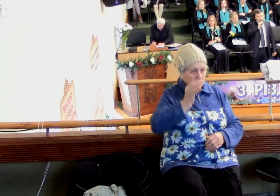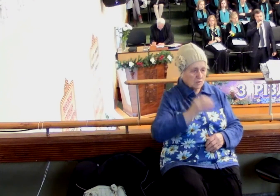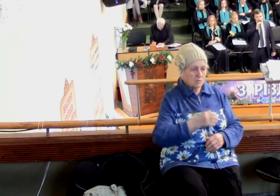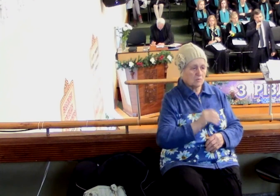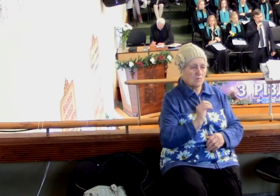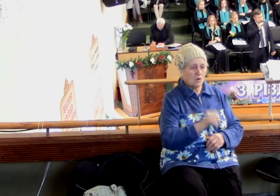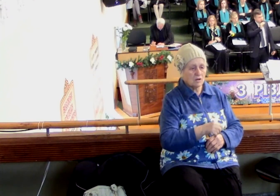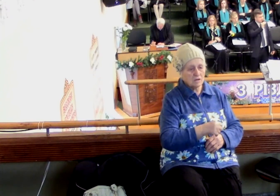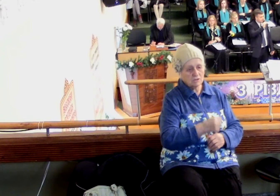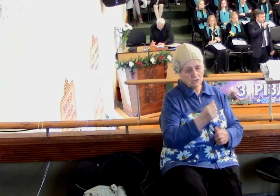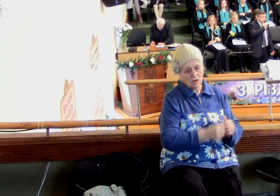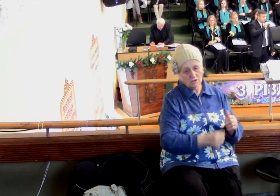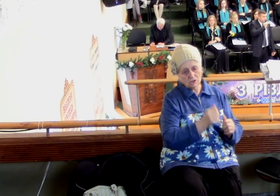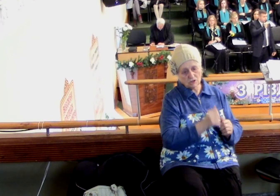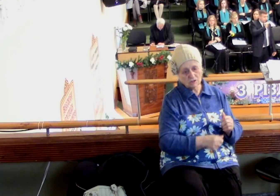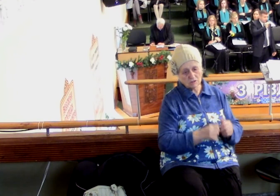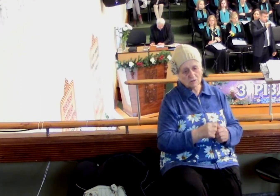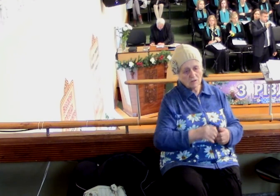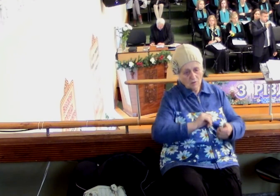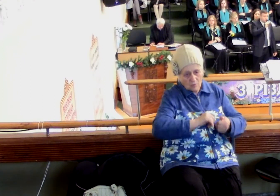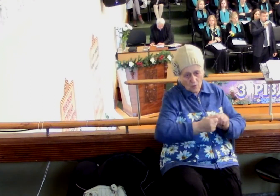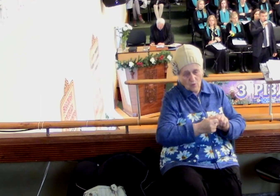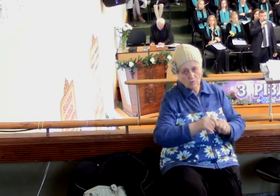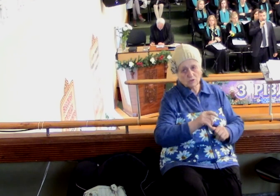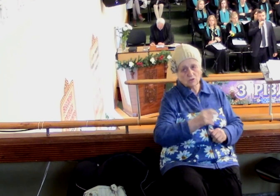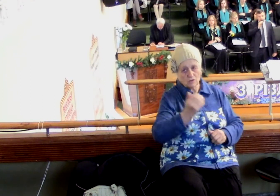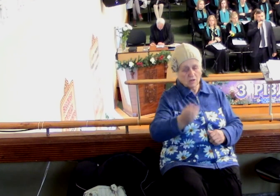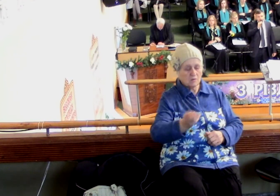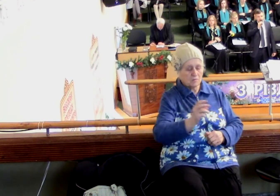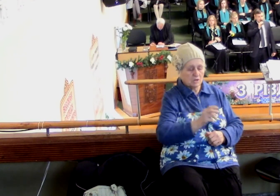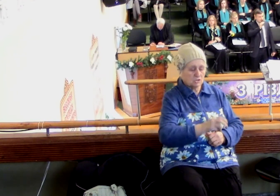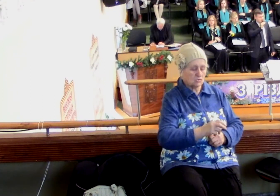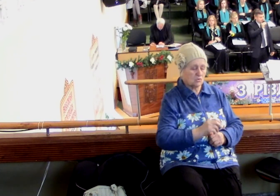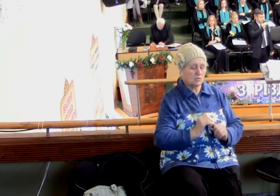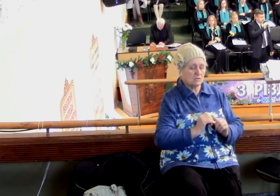могли мы чаще, помнить, что Ты пришел для